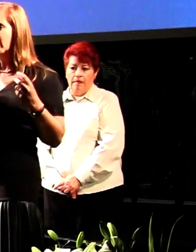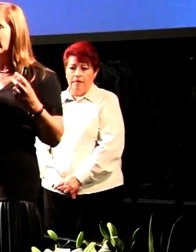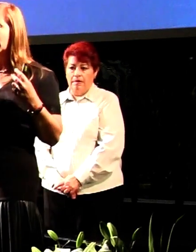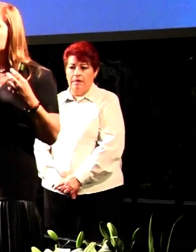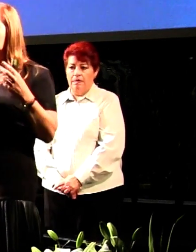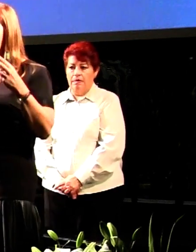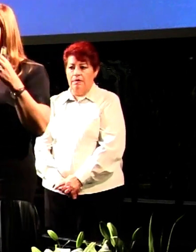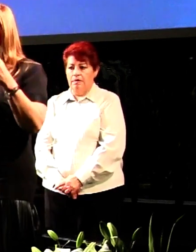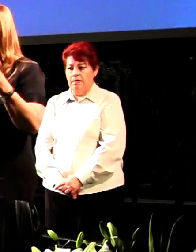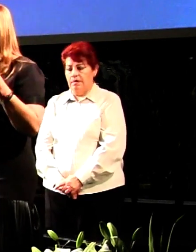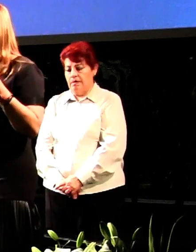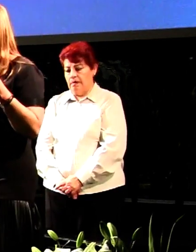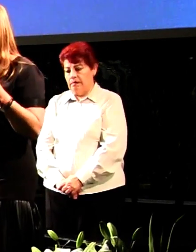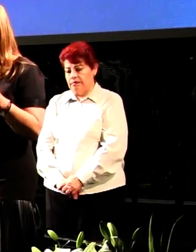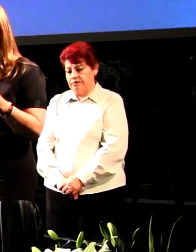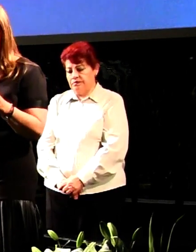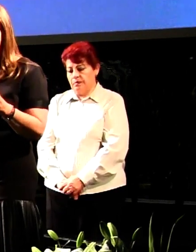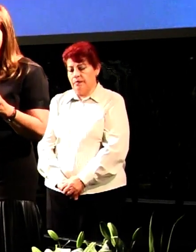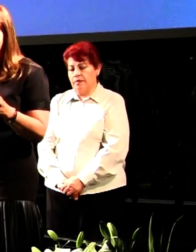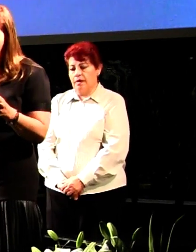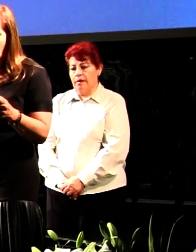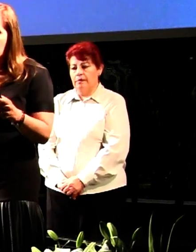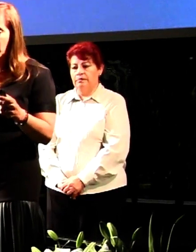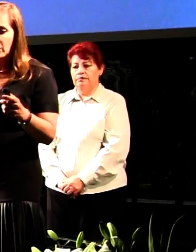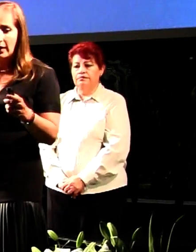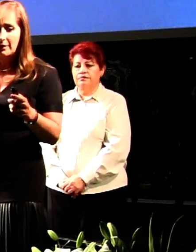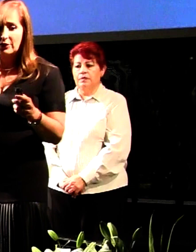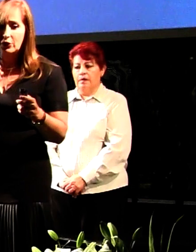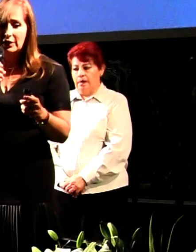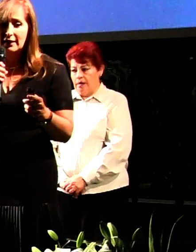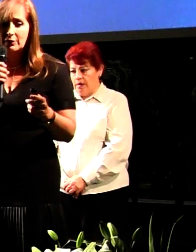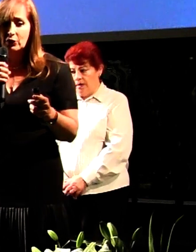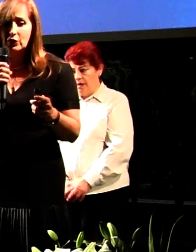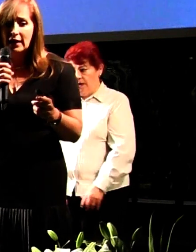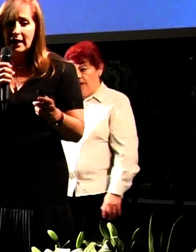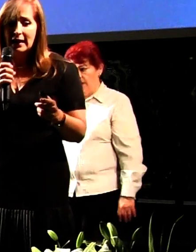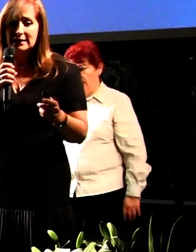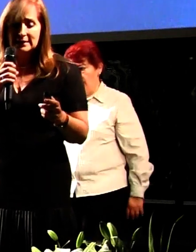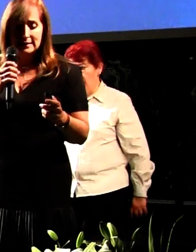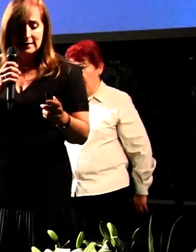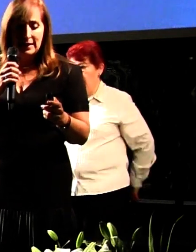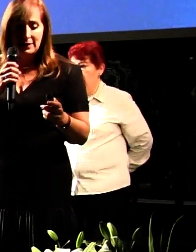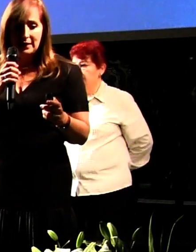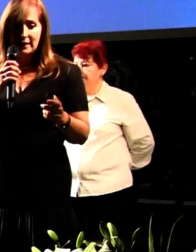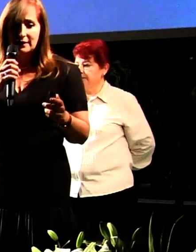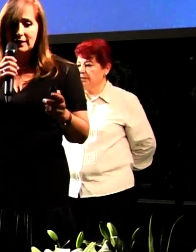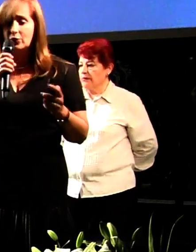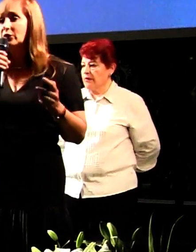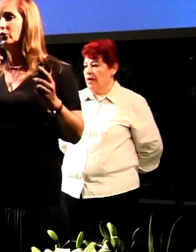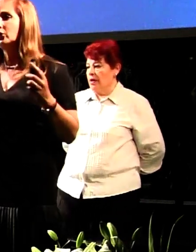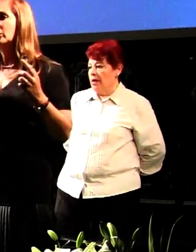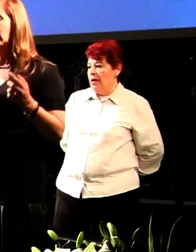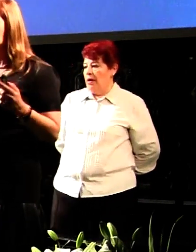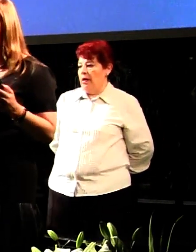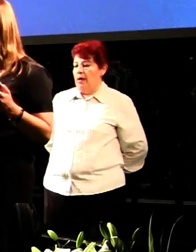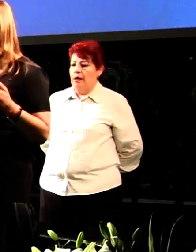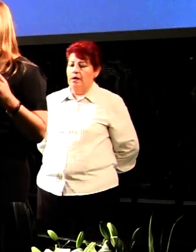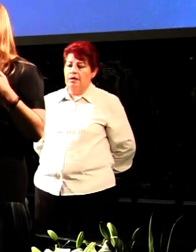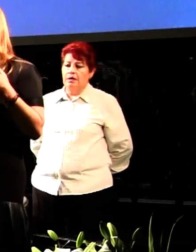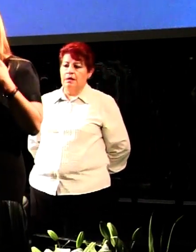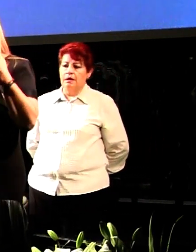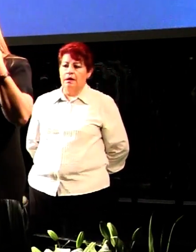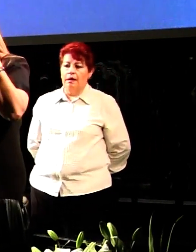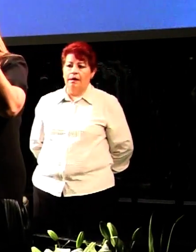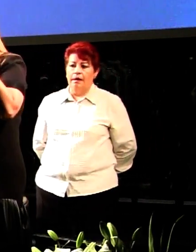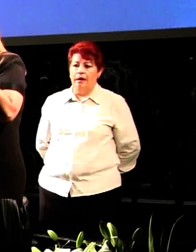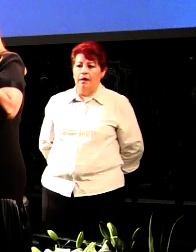la importancia que nosotros podamos manejar un programa en donde le demos estas habilidades a nuestros niños